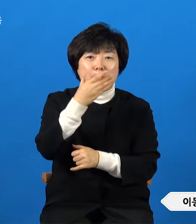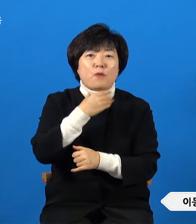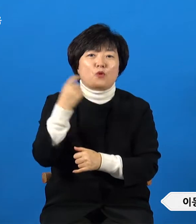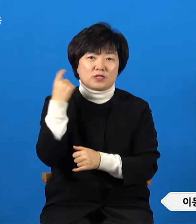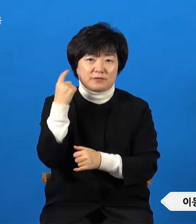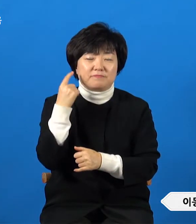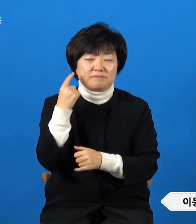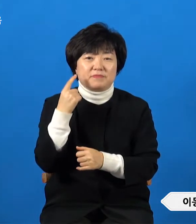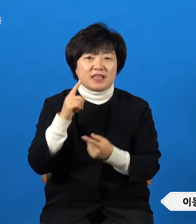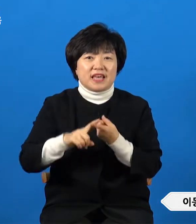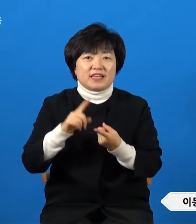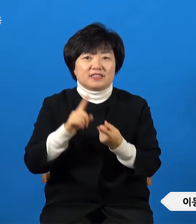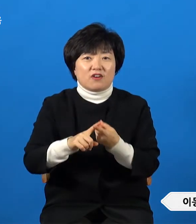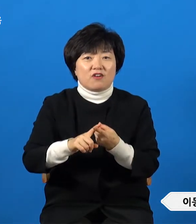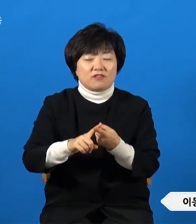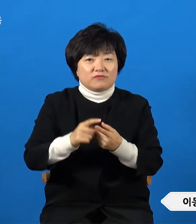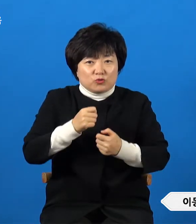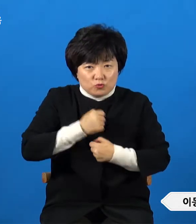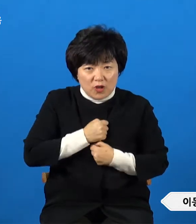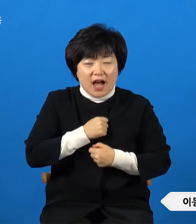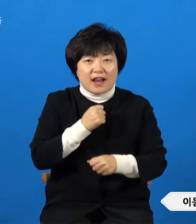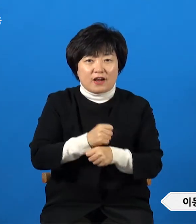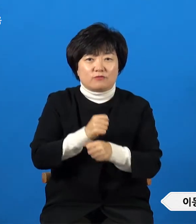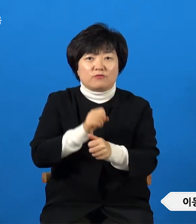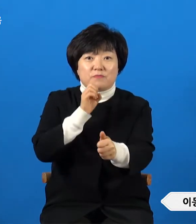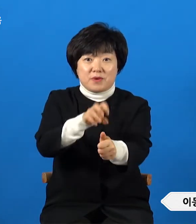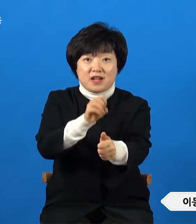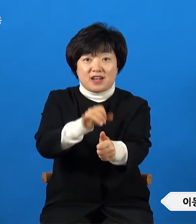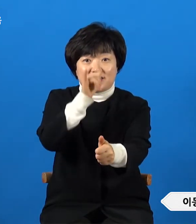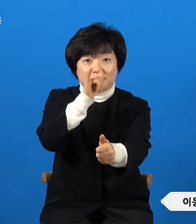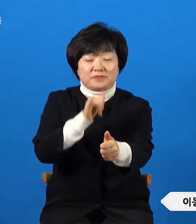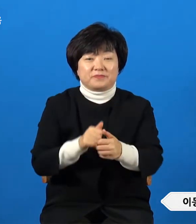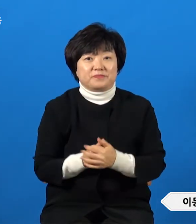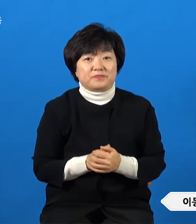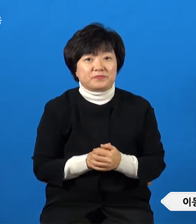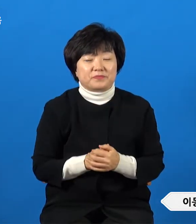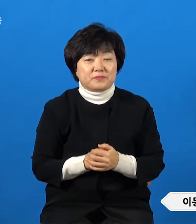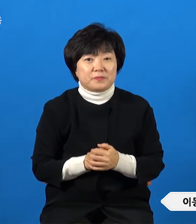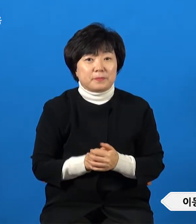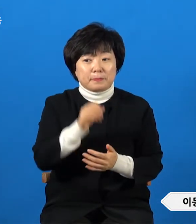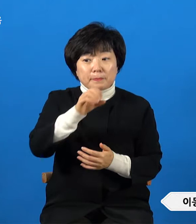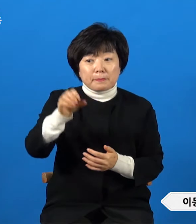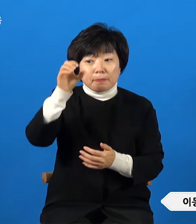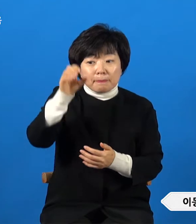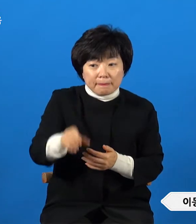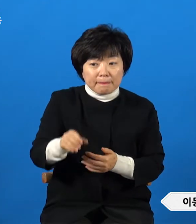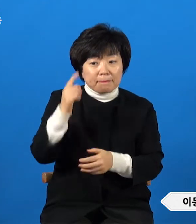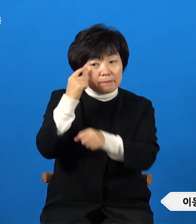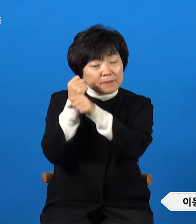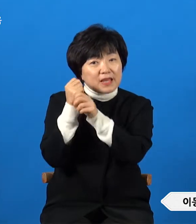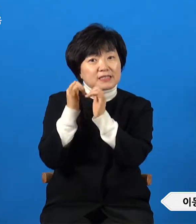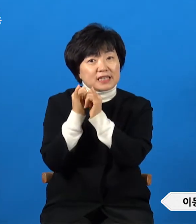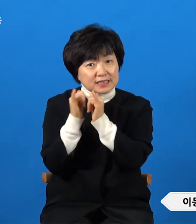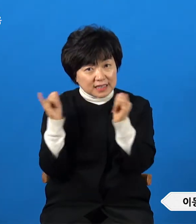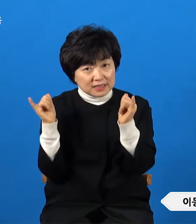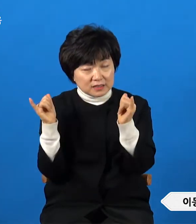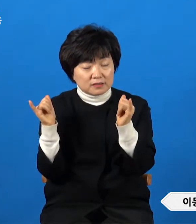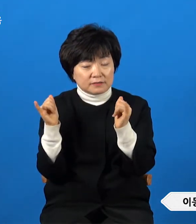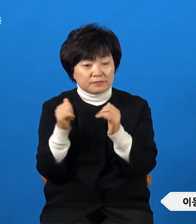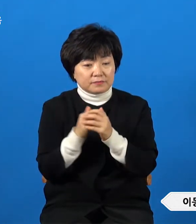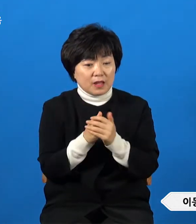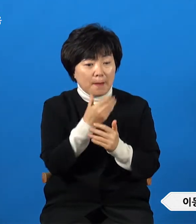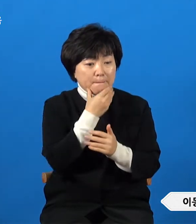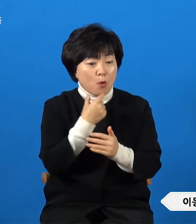것입니다. 신학자들은 하나님의 진리가 인간에게 전달되는 과정에 있어서 두